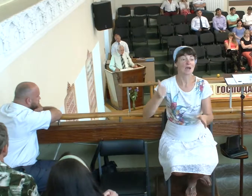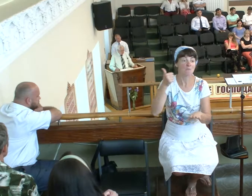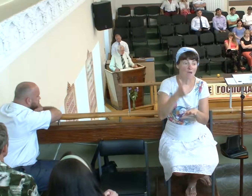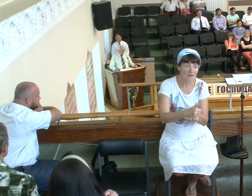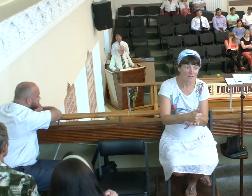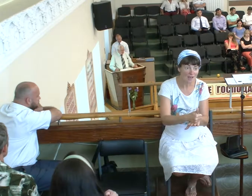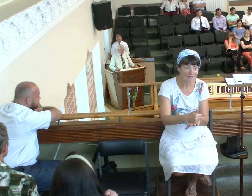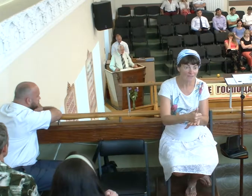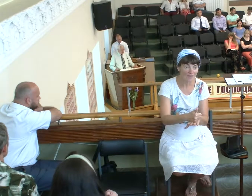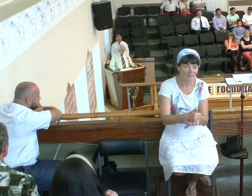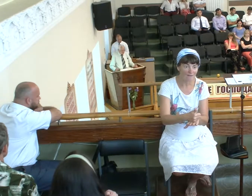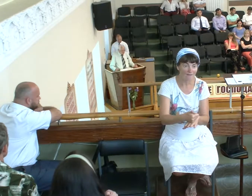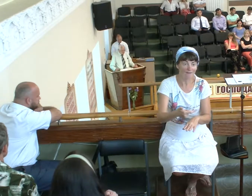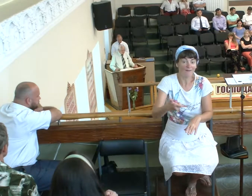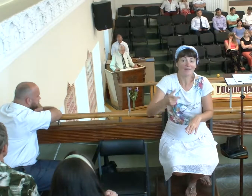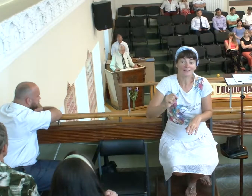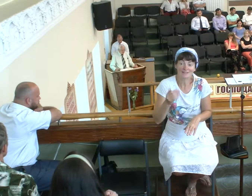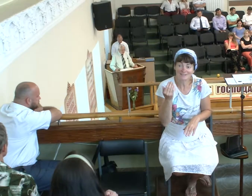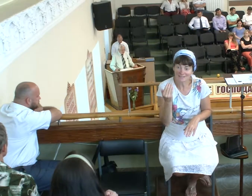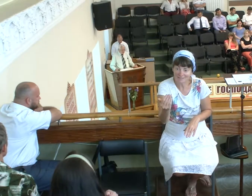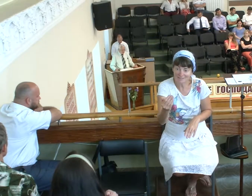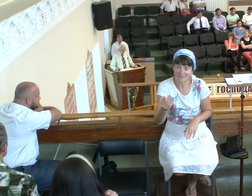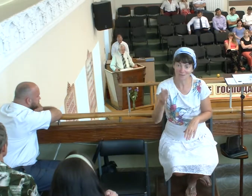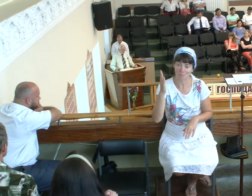будем проводить